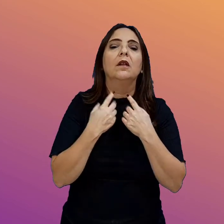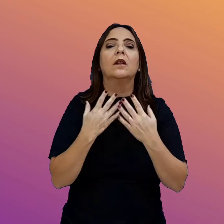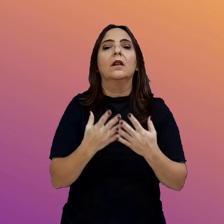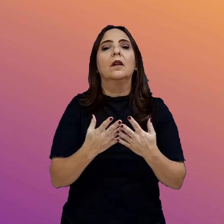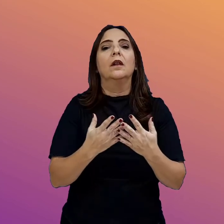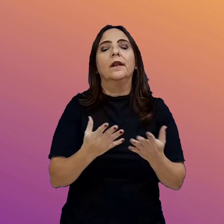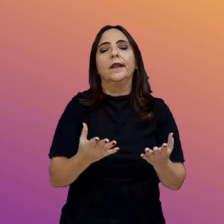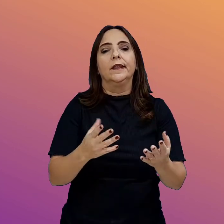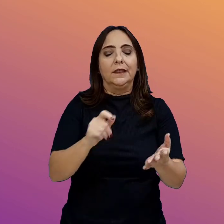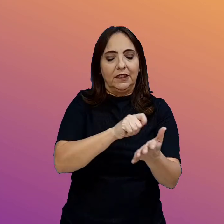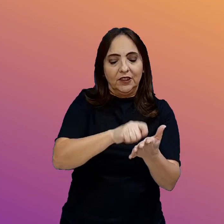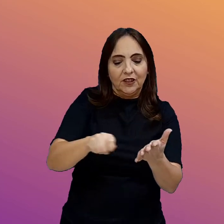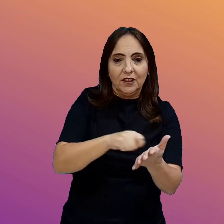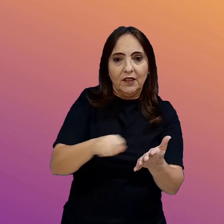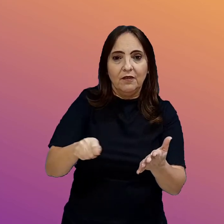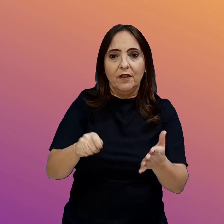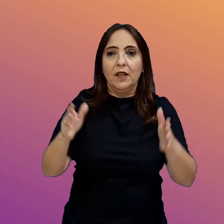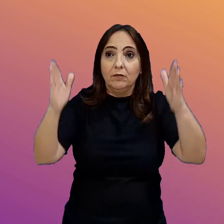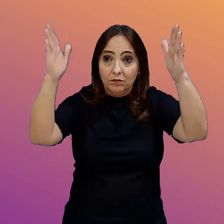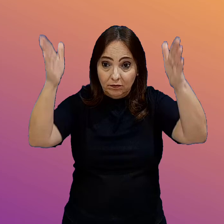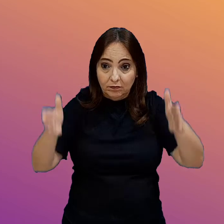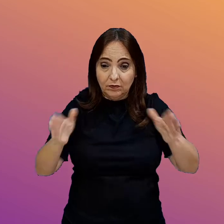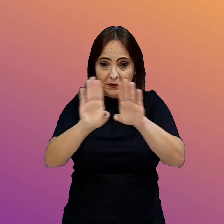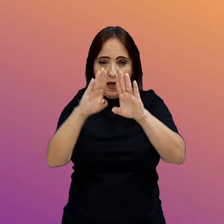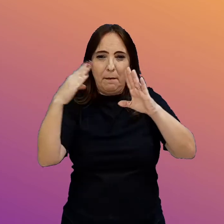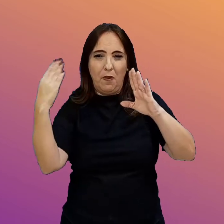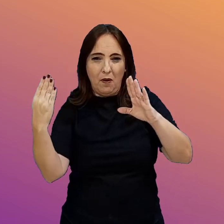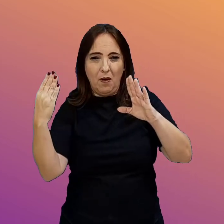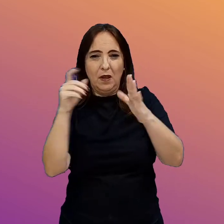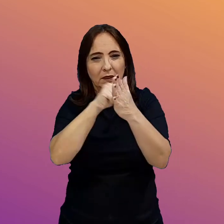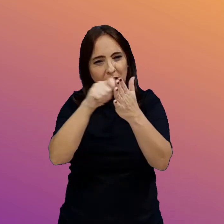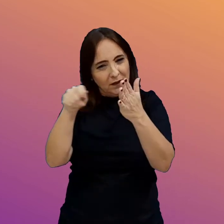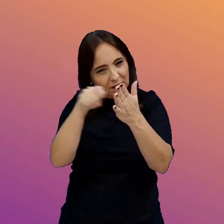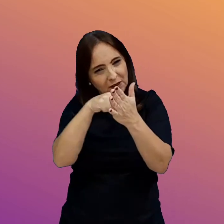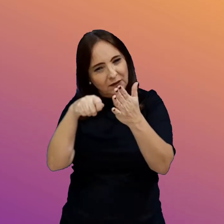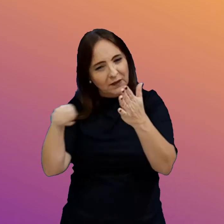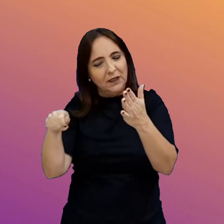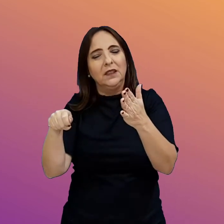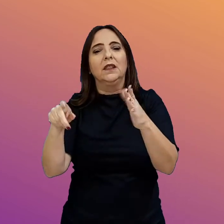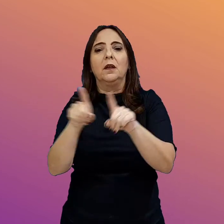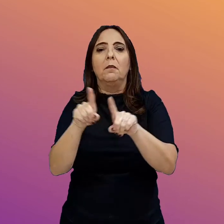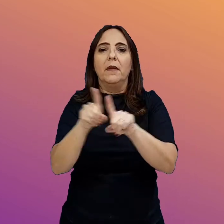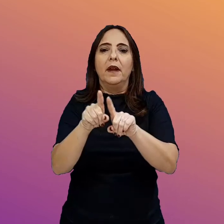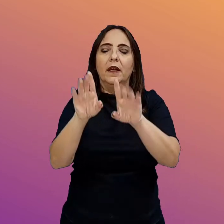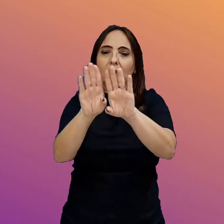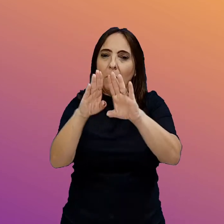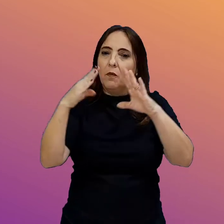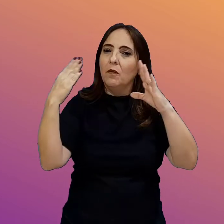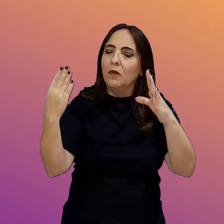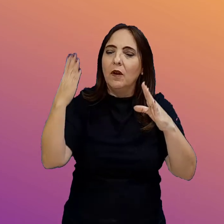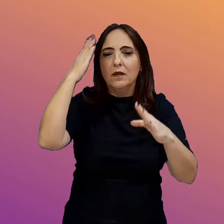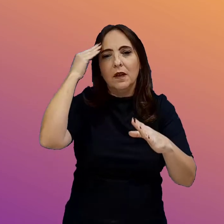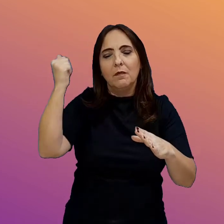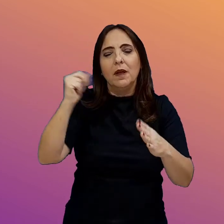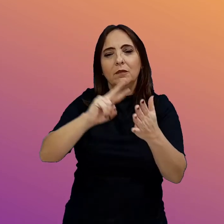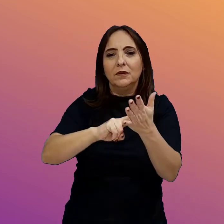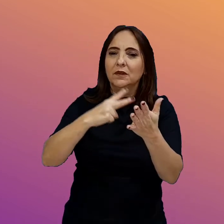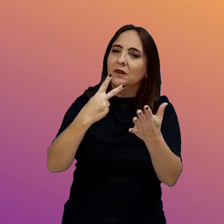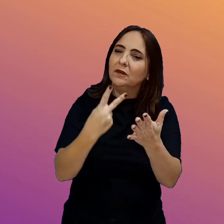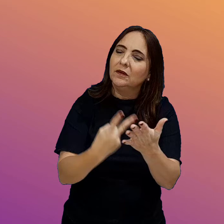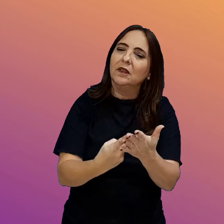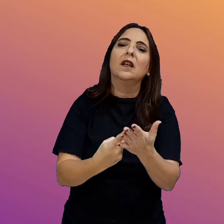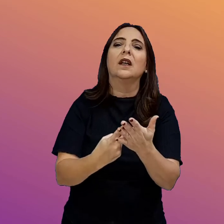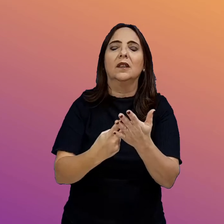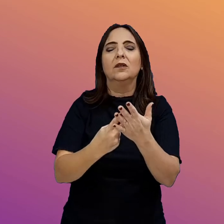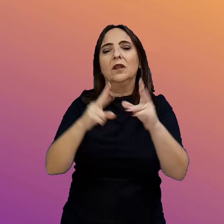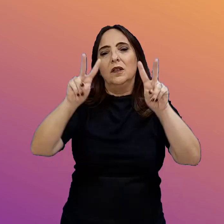na sua testa, escrever nos batentes das suas portas, nos seus portões. E a gente sabe aí alguns significados a